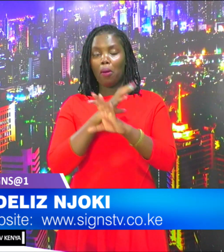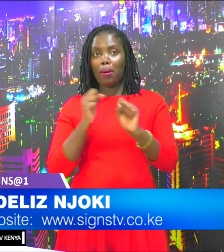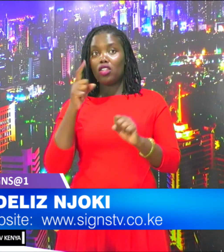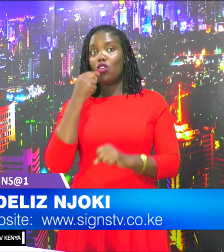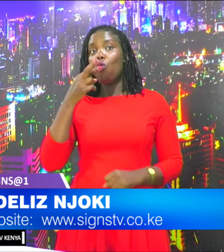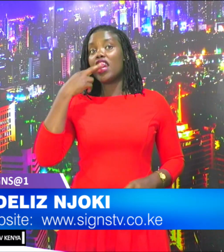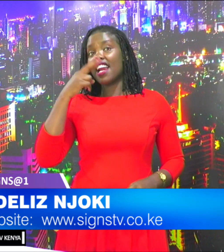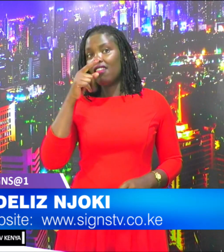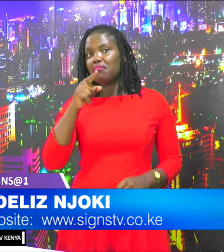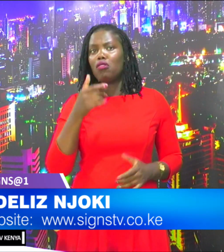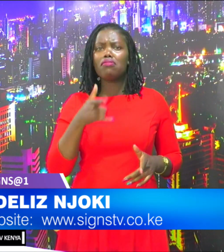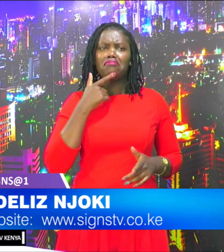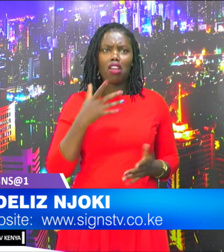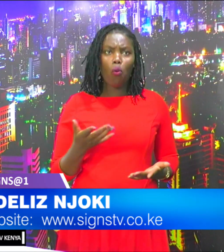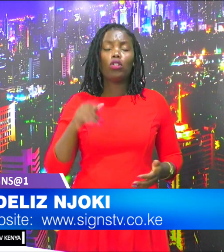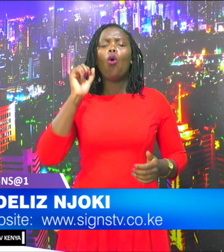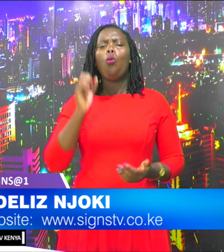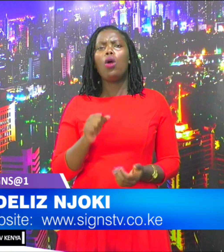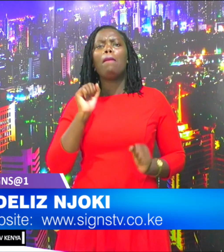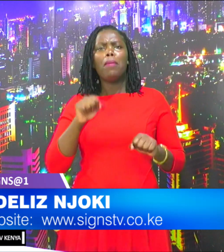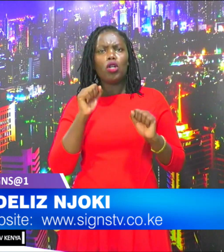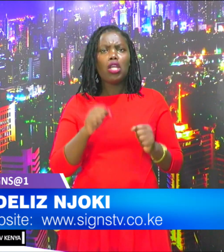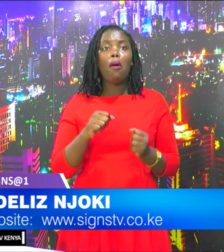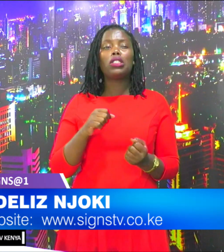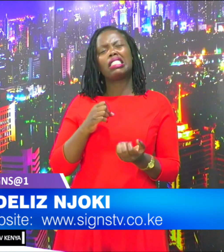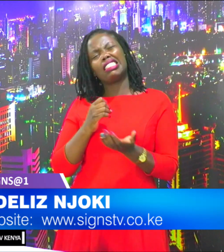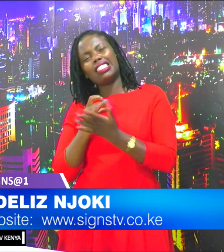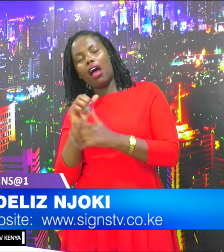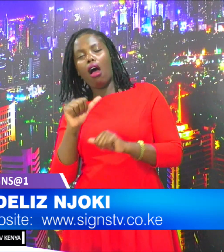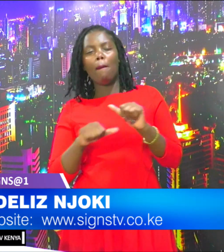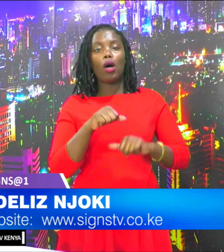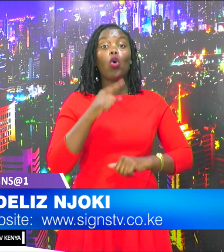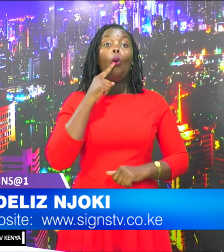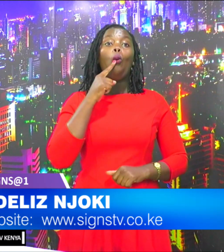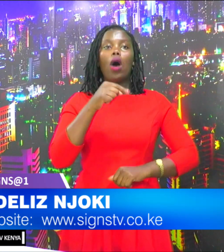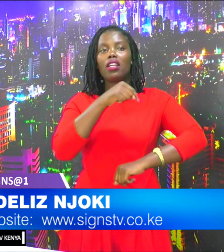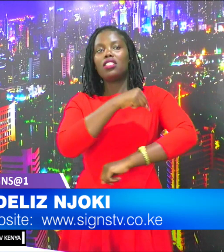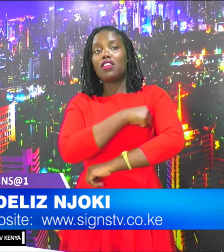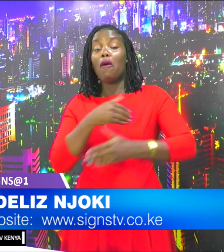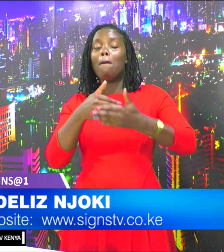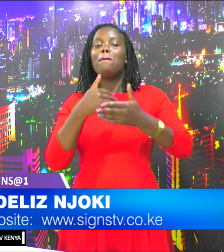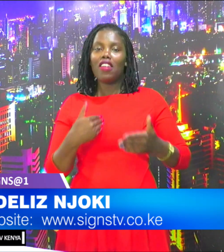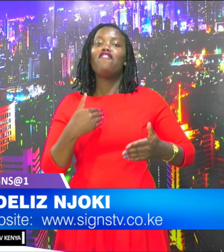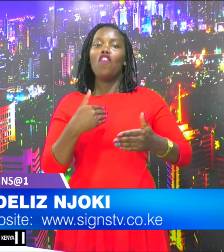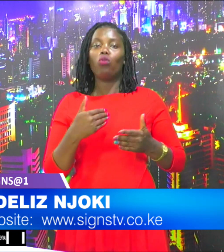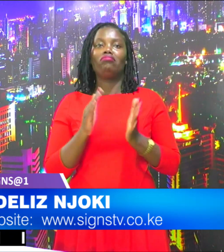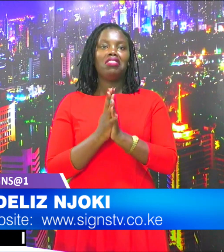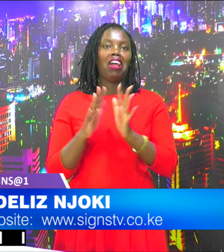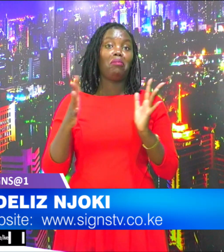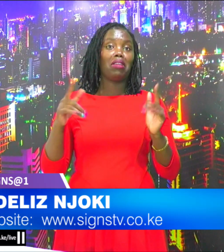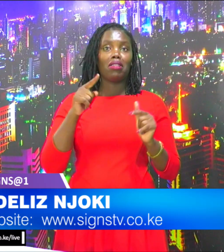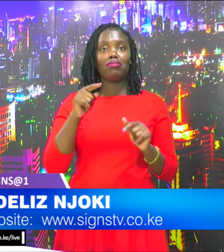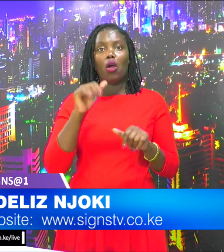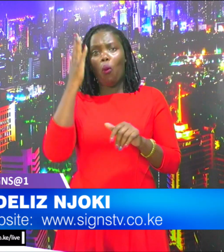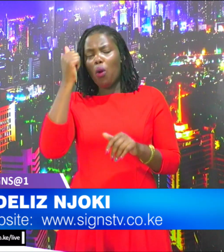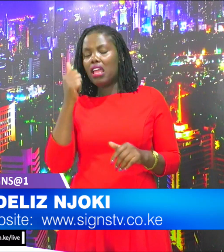On to our next news item. Deputy President Rigathi Gachagua now says he will sack around 100